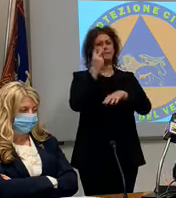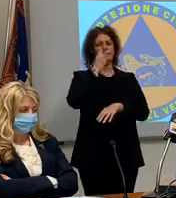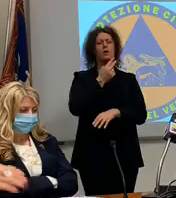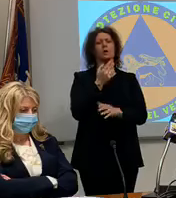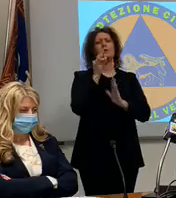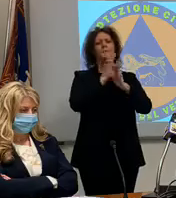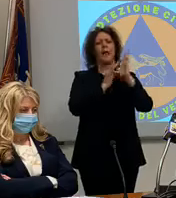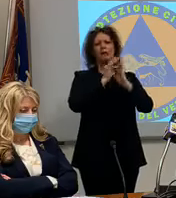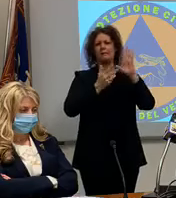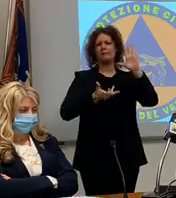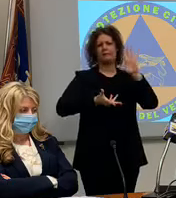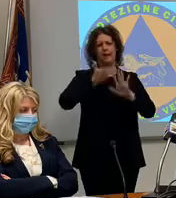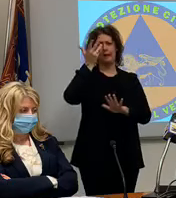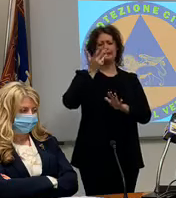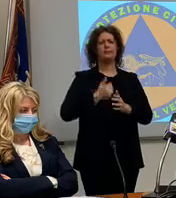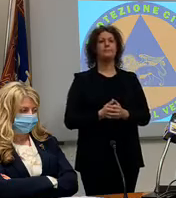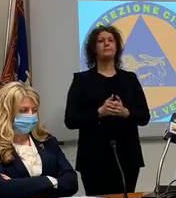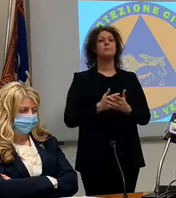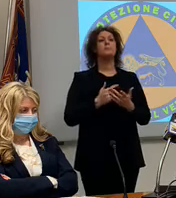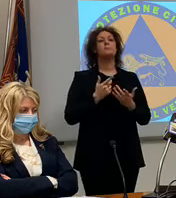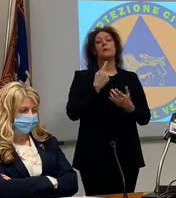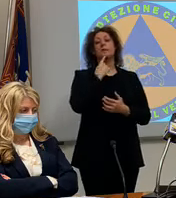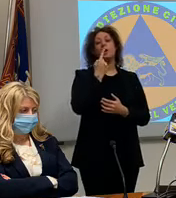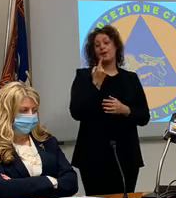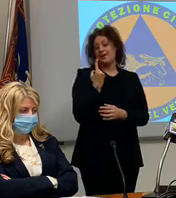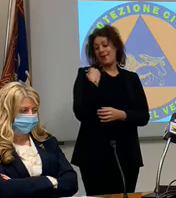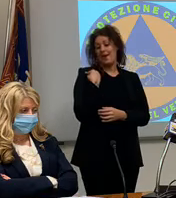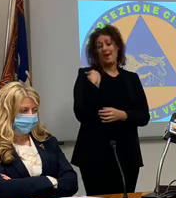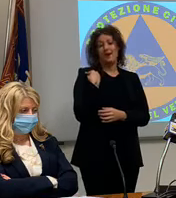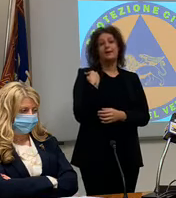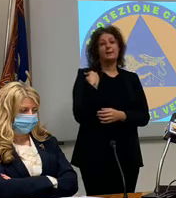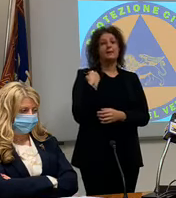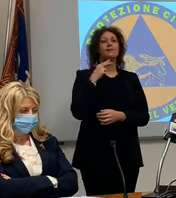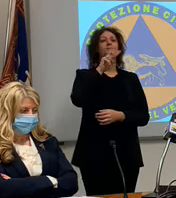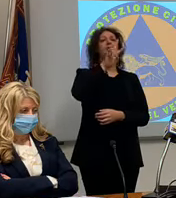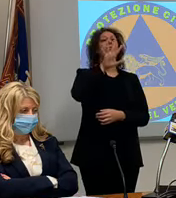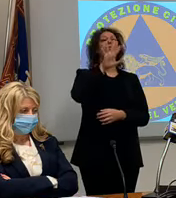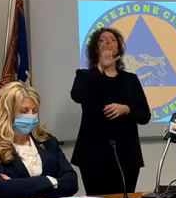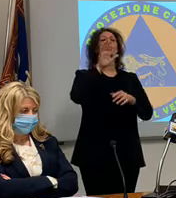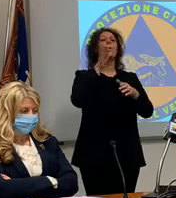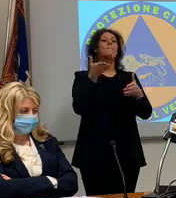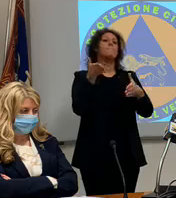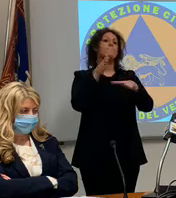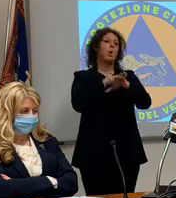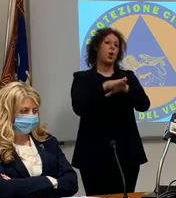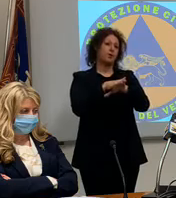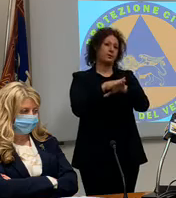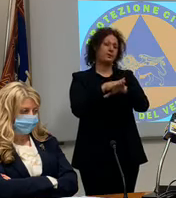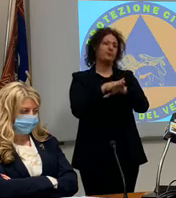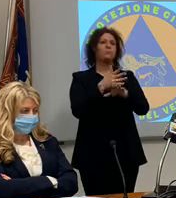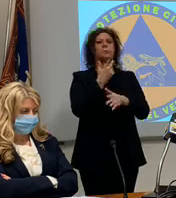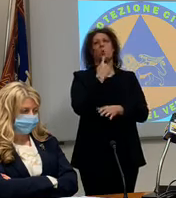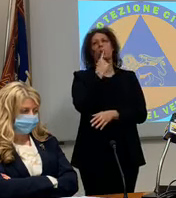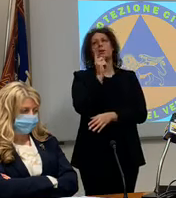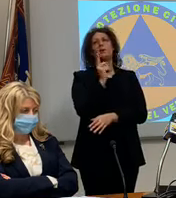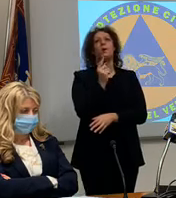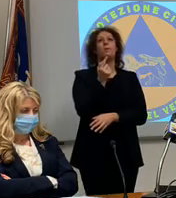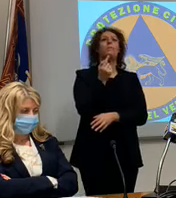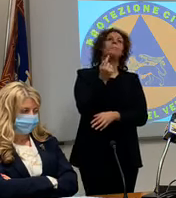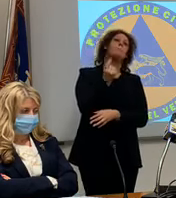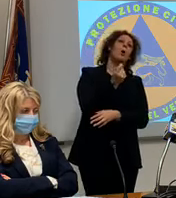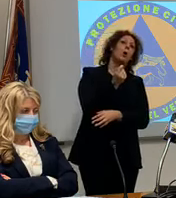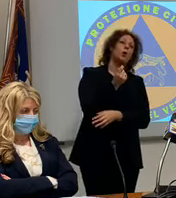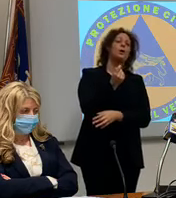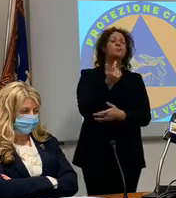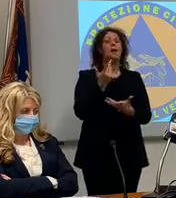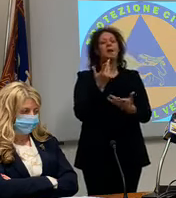che ieri avevamo solo 25 morti non per dire pensate bene perché ieri ne avevamo pochi perché eran tanti lo stesso ma per dirvi